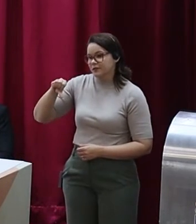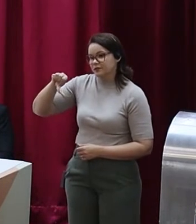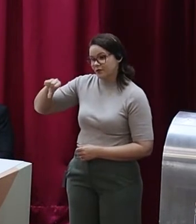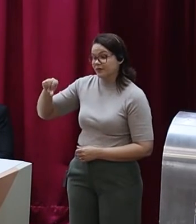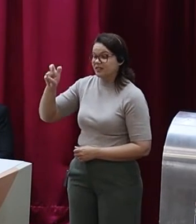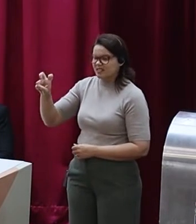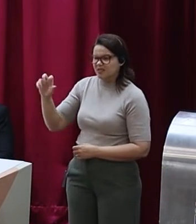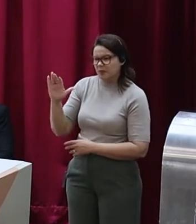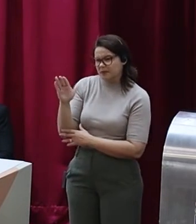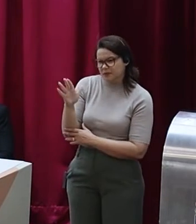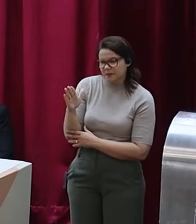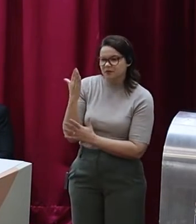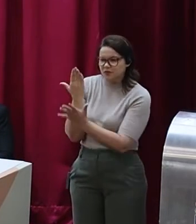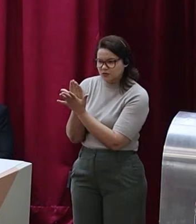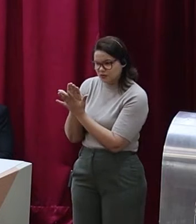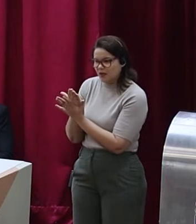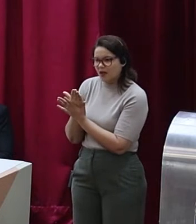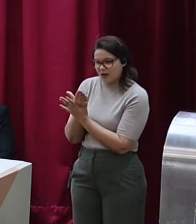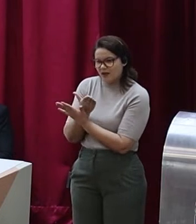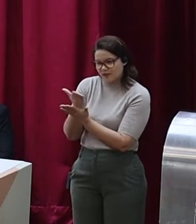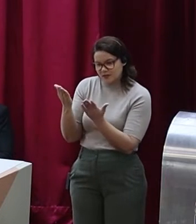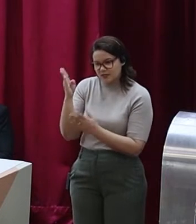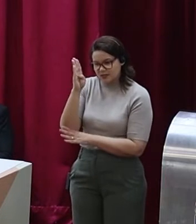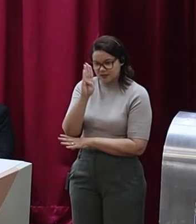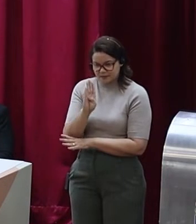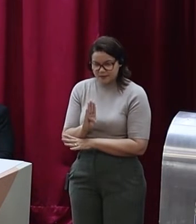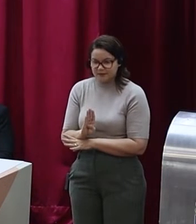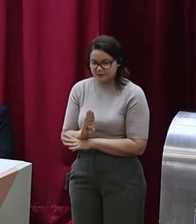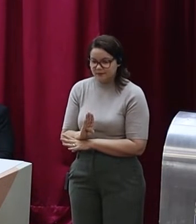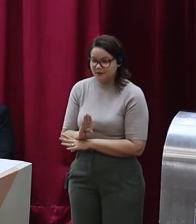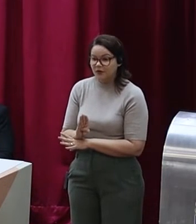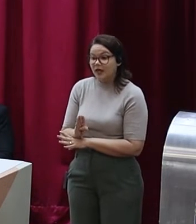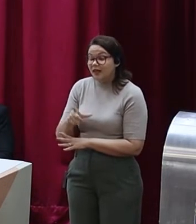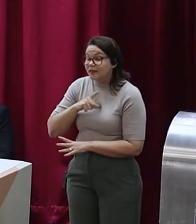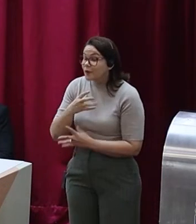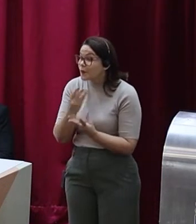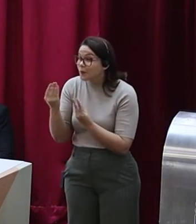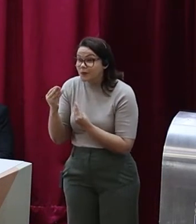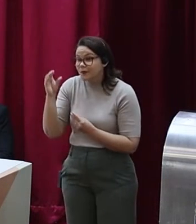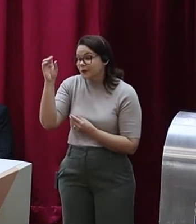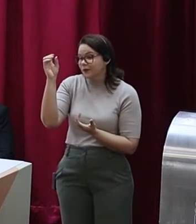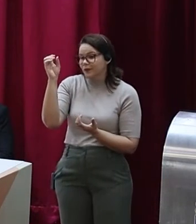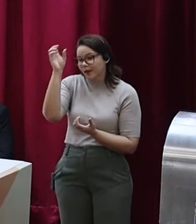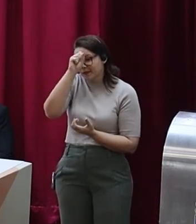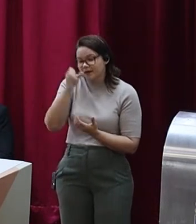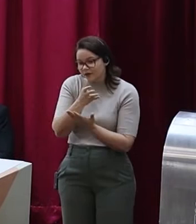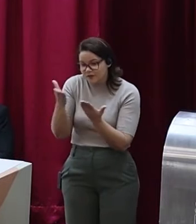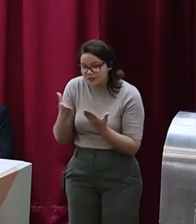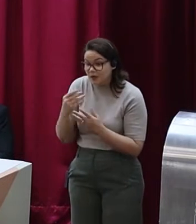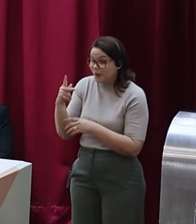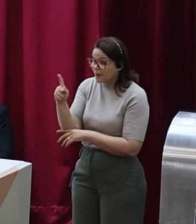y tenemos mucho que aprender con ustedes. Paraguay siempre ha sido una isla, nos encerramos. Y en cuanto a